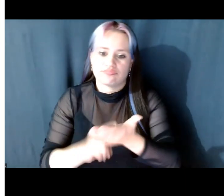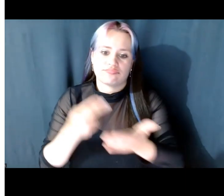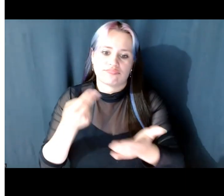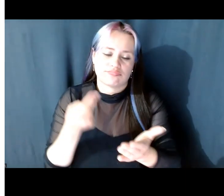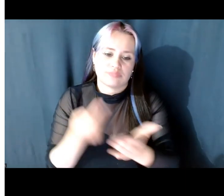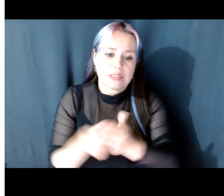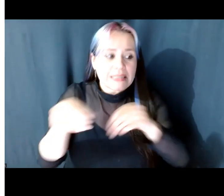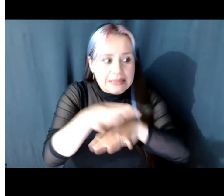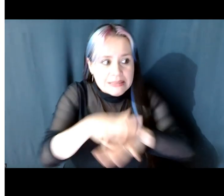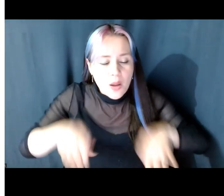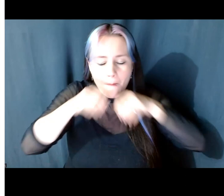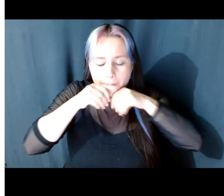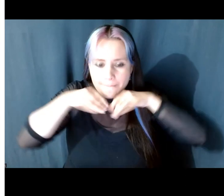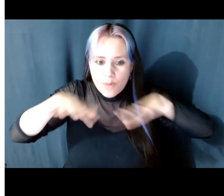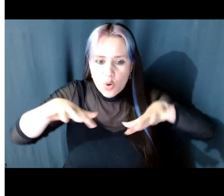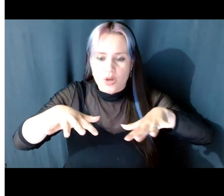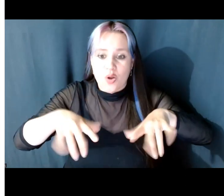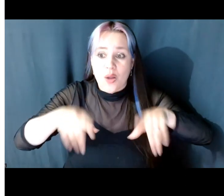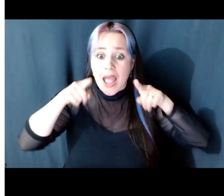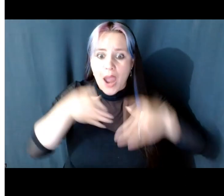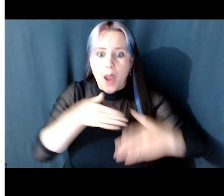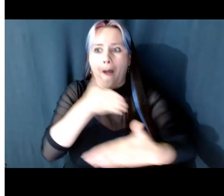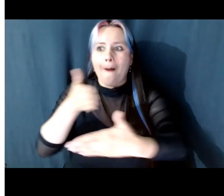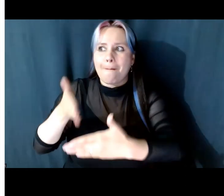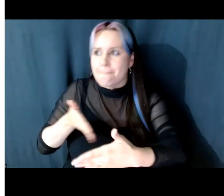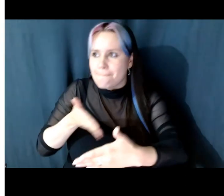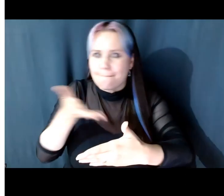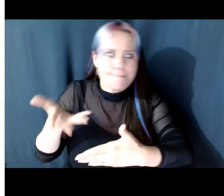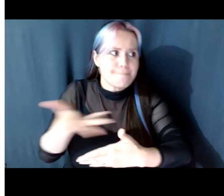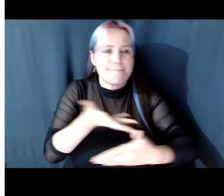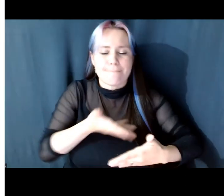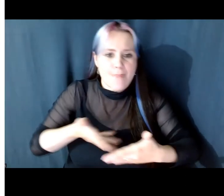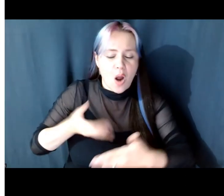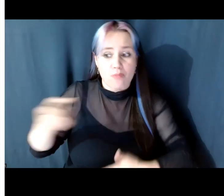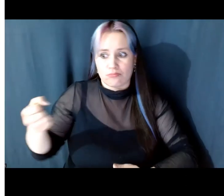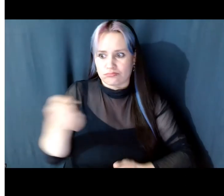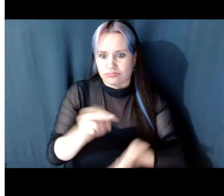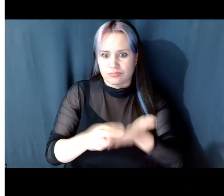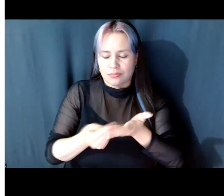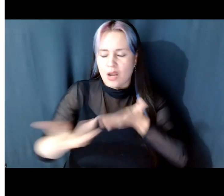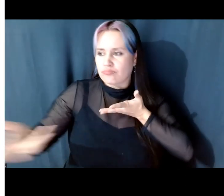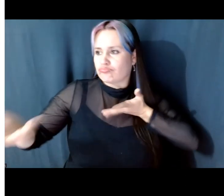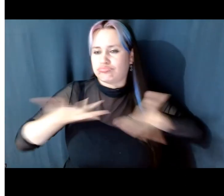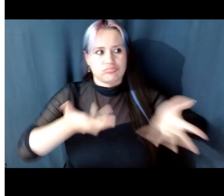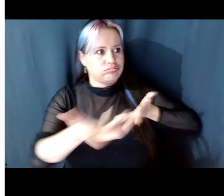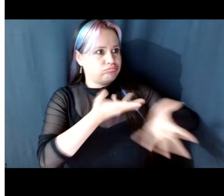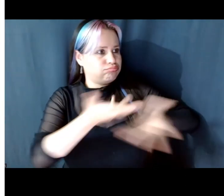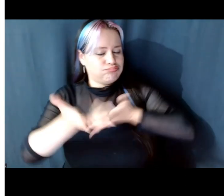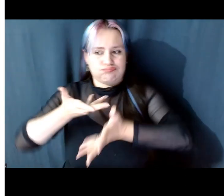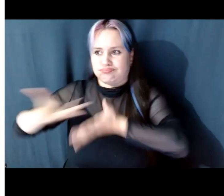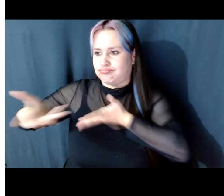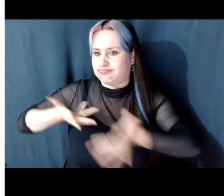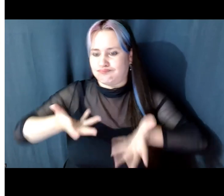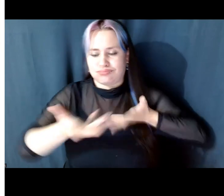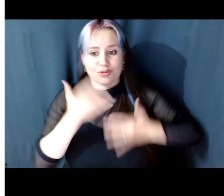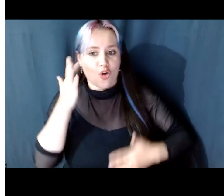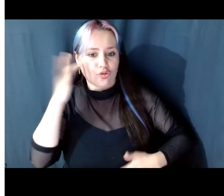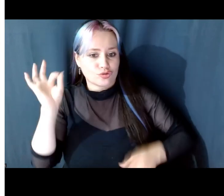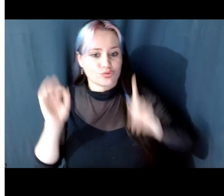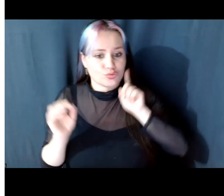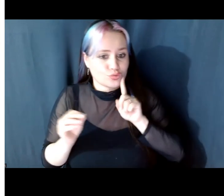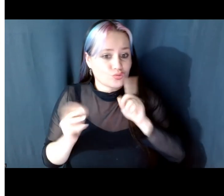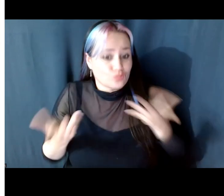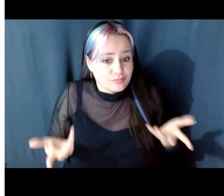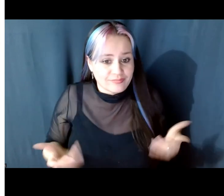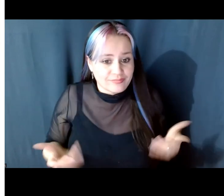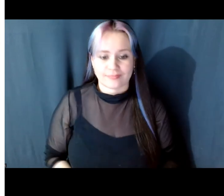sorta para acceder a sus particularidades comunicativas y su experiencia vital por qué todas